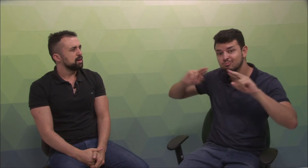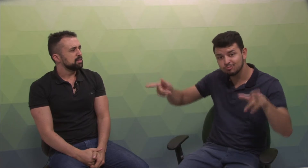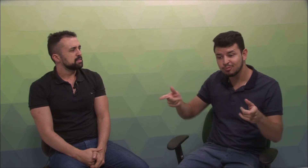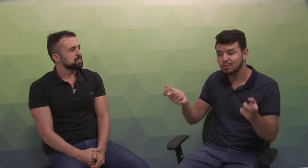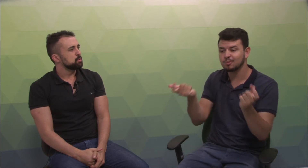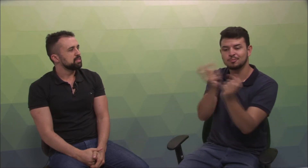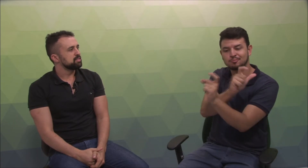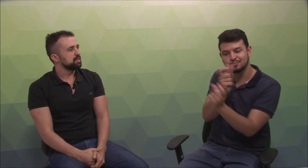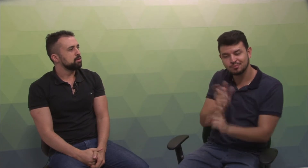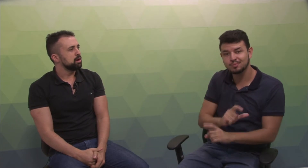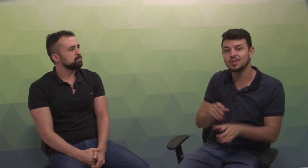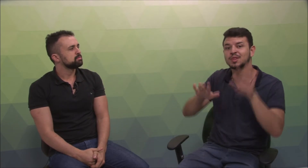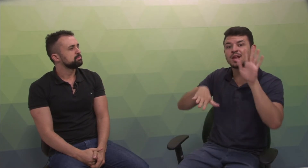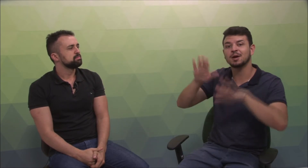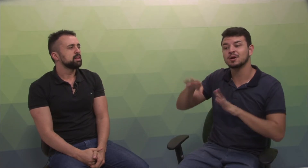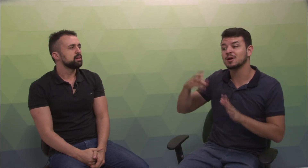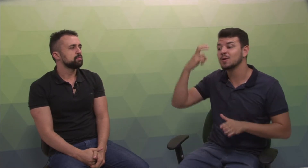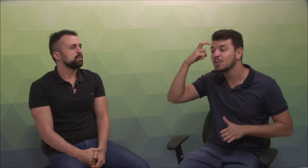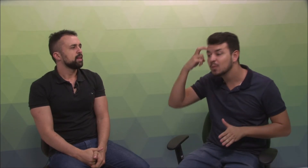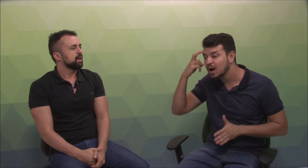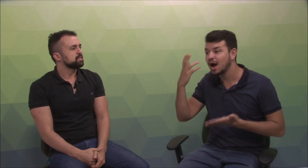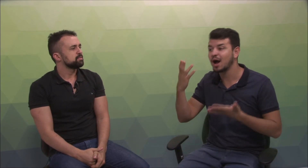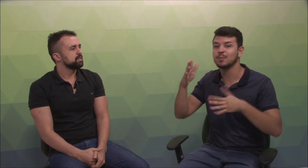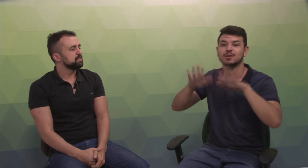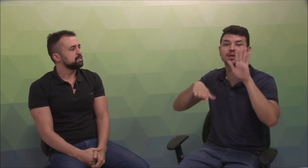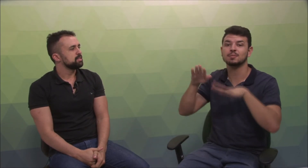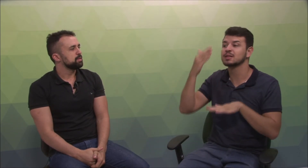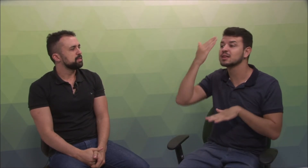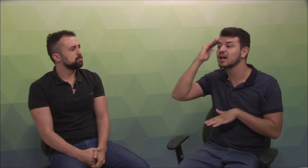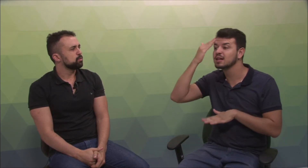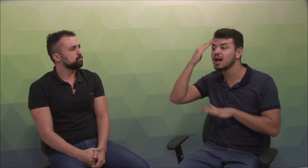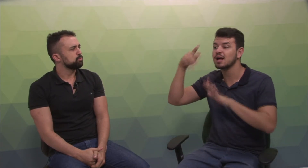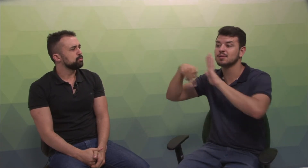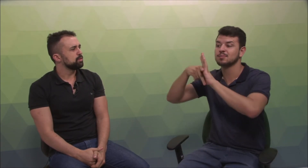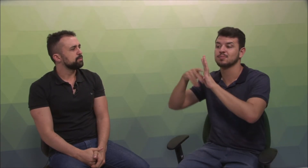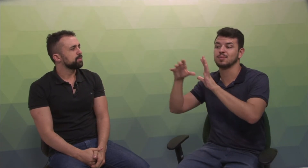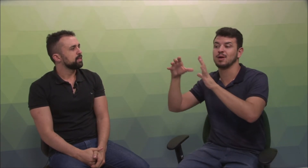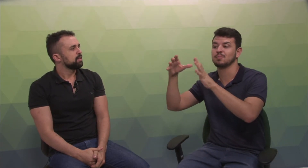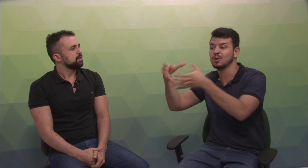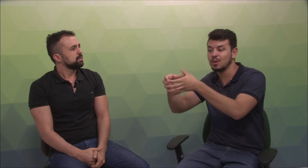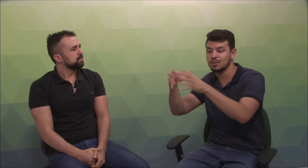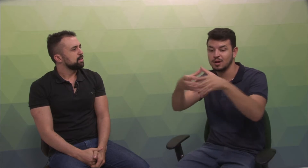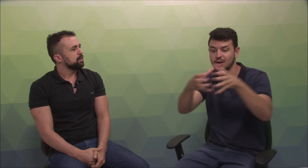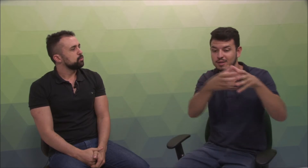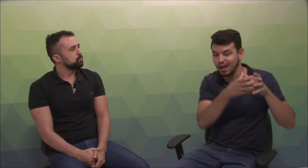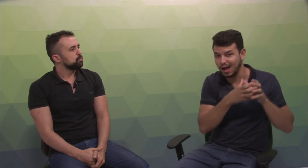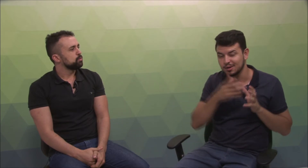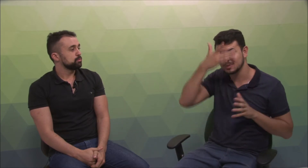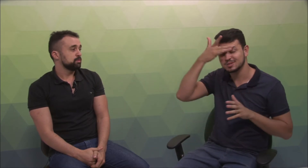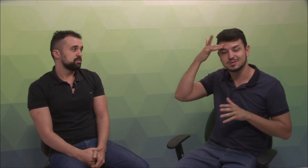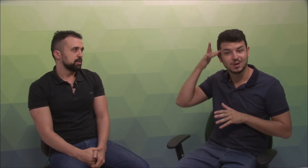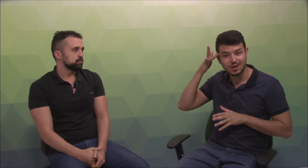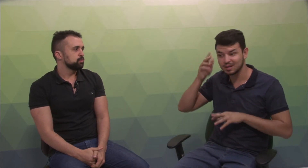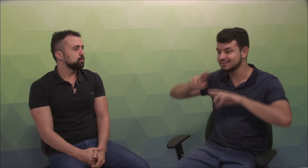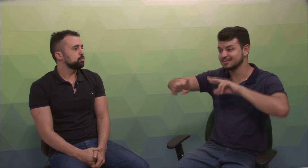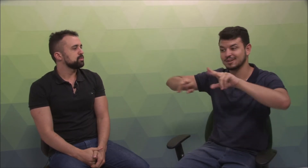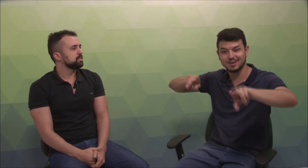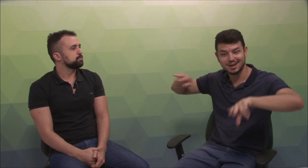iguais, a sequência é igual? Não. Às vezes, dependendo da cultura, né, de vários grupos, né, as